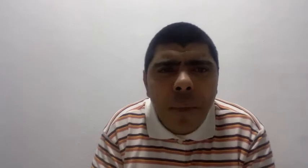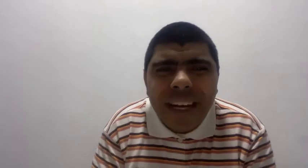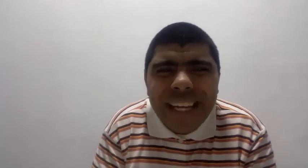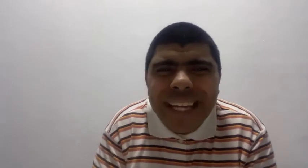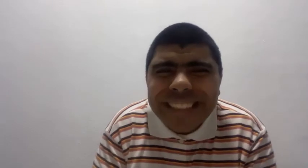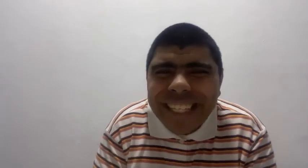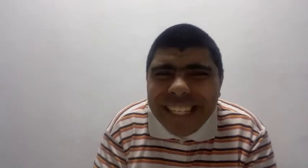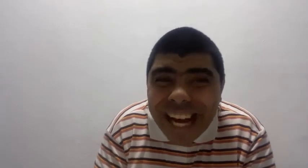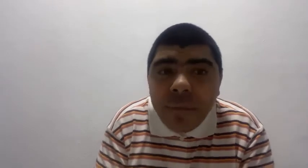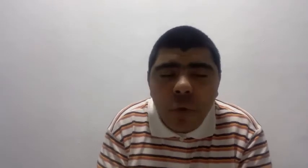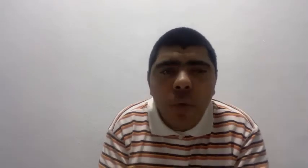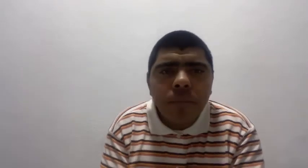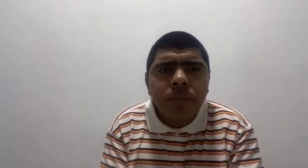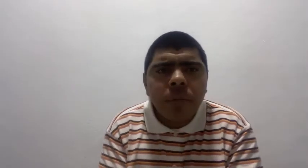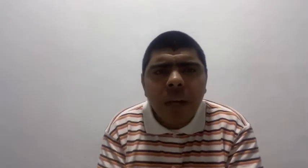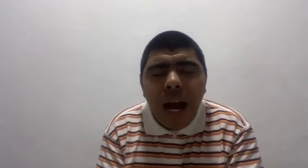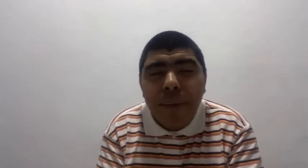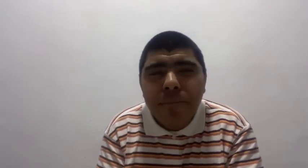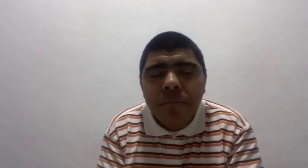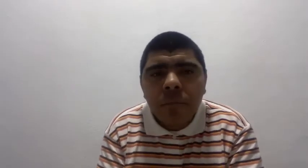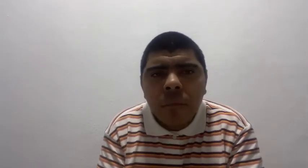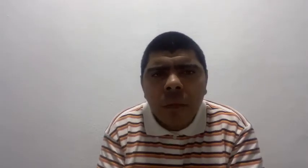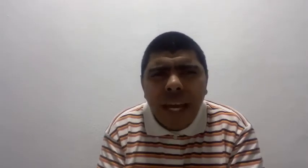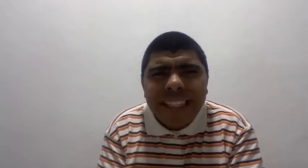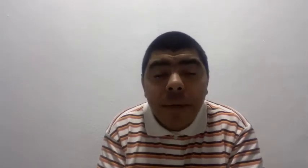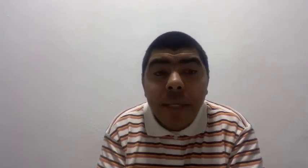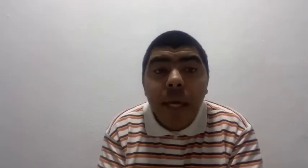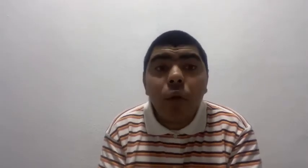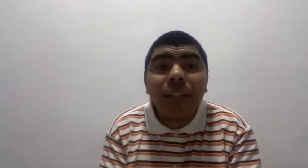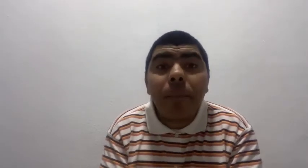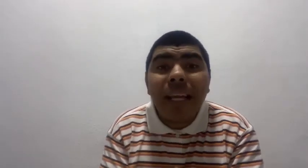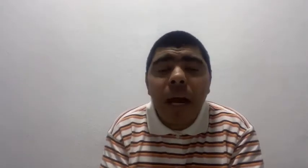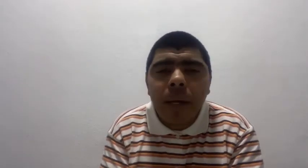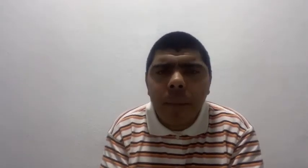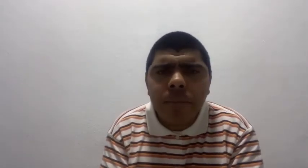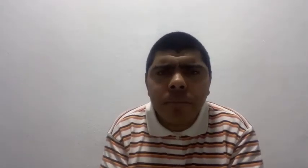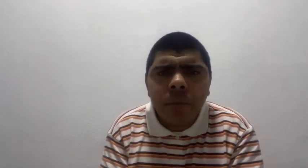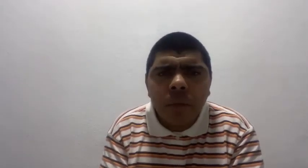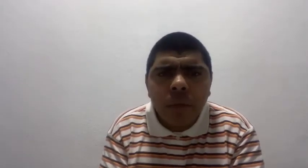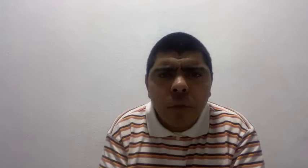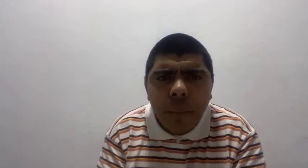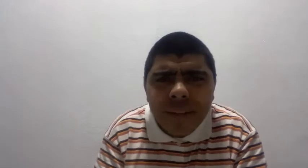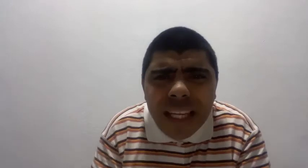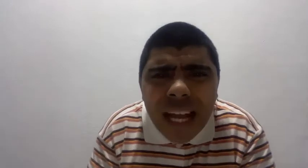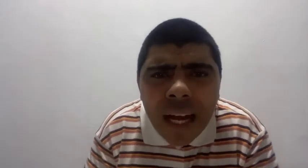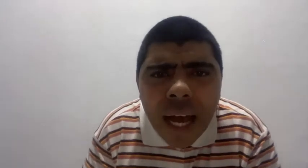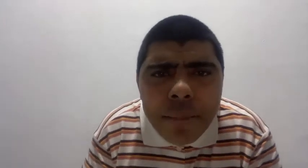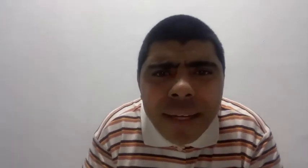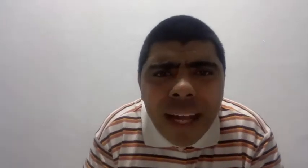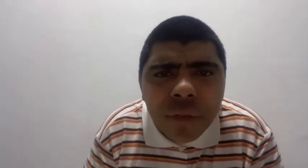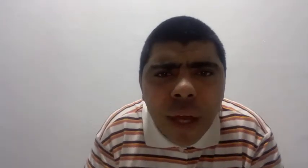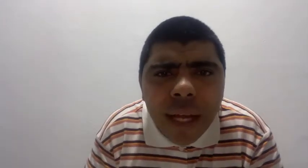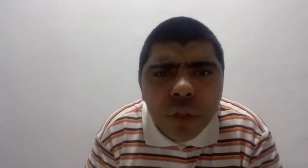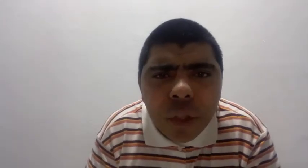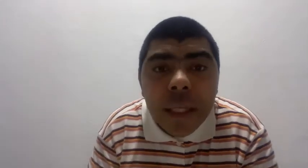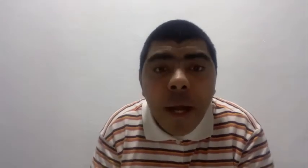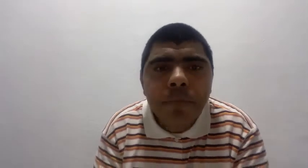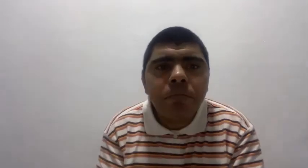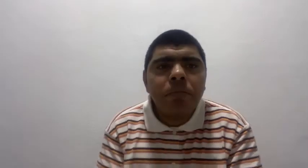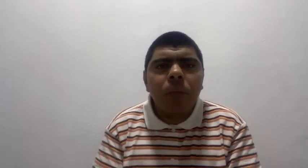para ya ir cerrando. Amén. Este video, esta palabra. Amén. Dios bendiga a Esperanza García. Y